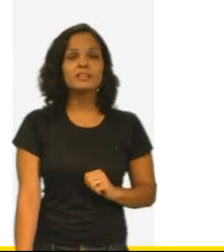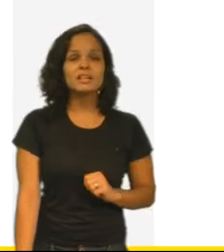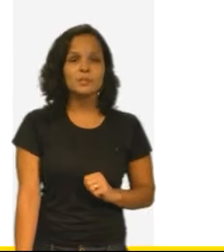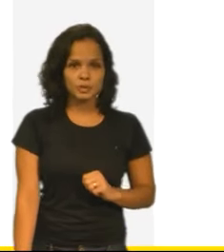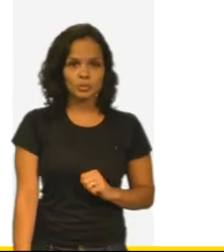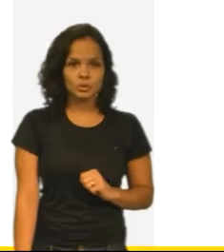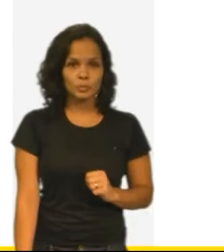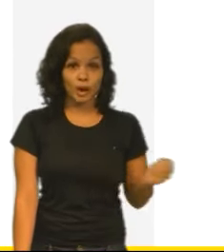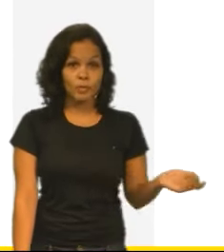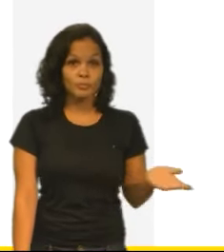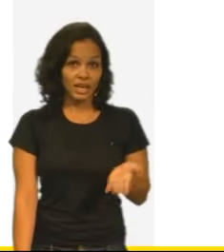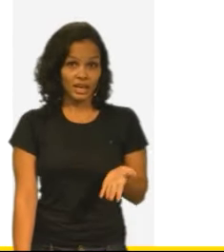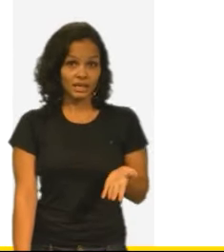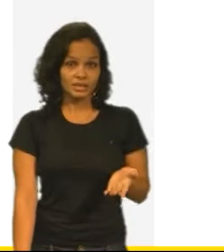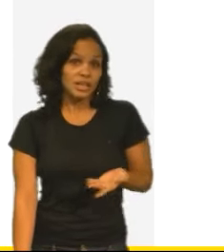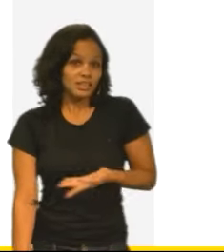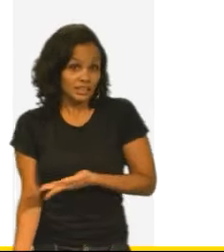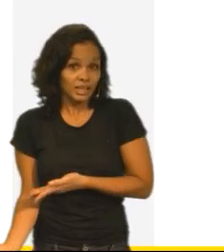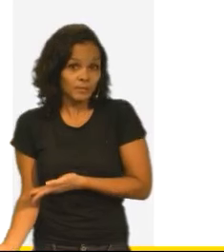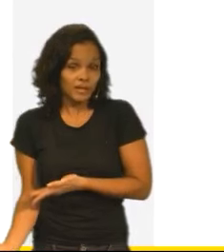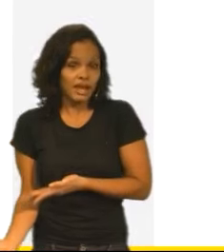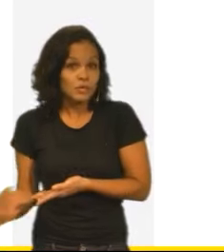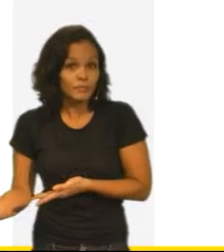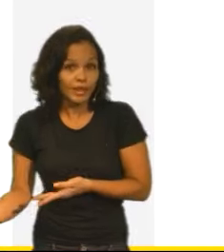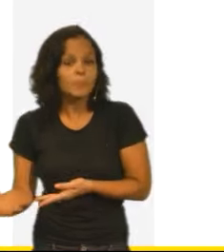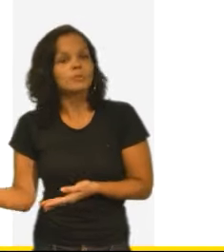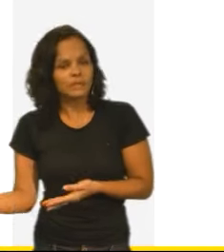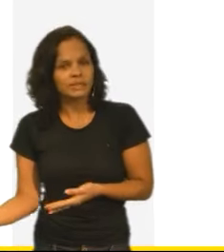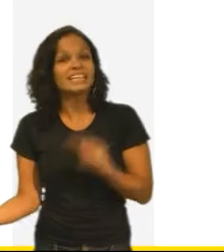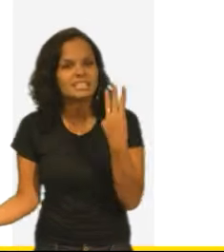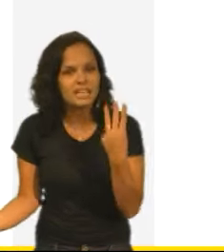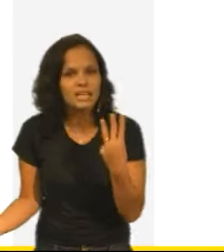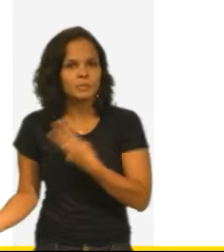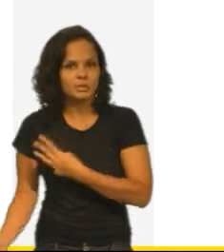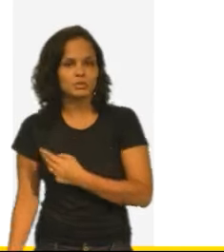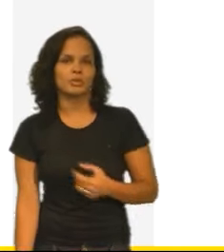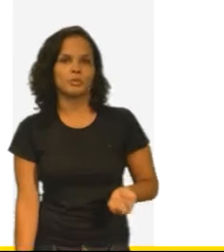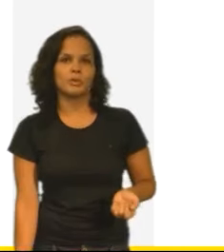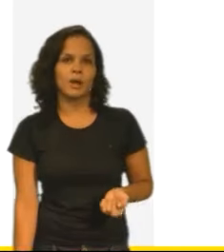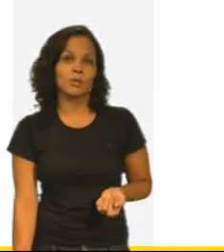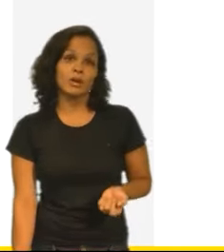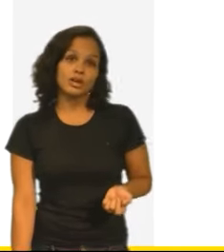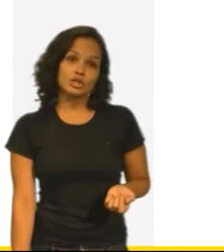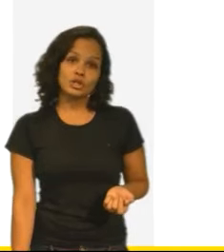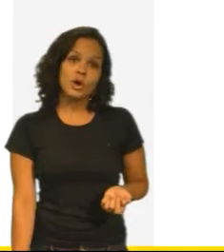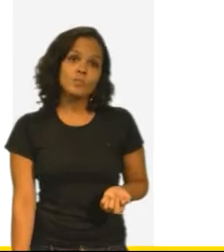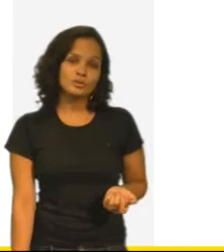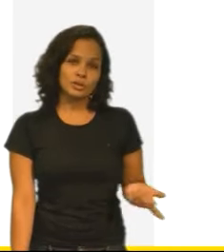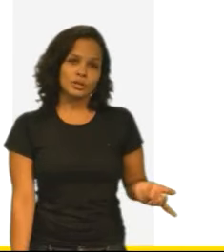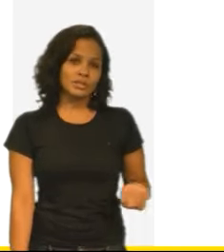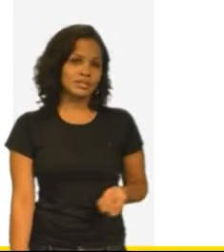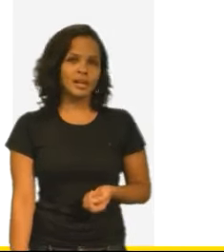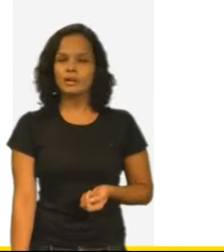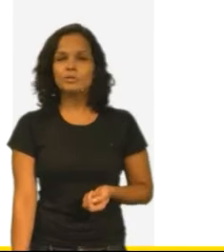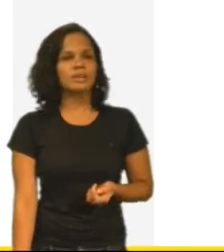terceira pessoa do plural, eles determinariam um verbo na terceira pessoa do plural. Somos está não na